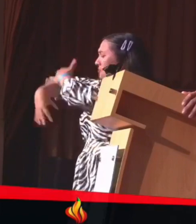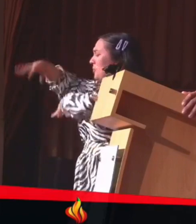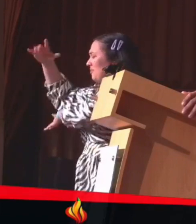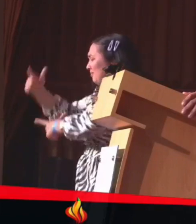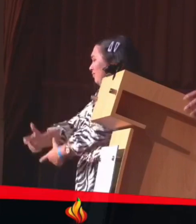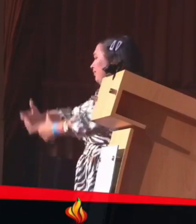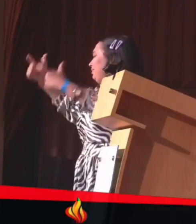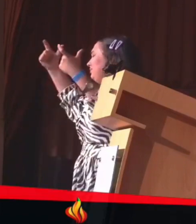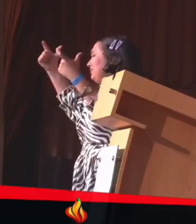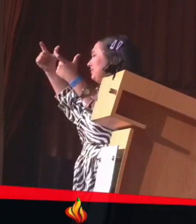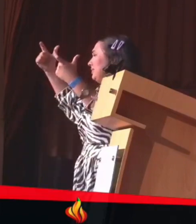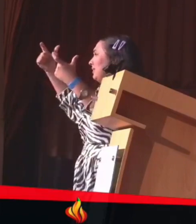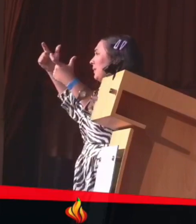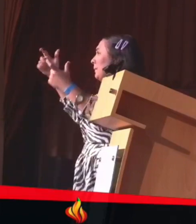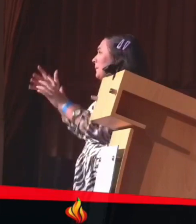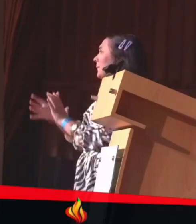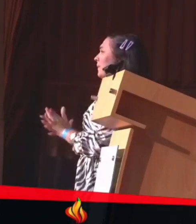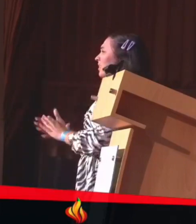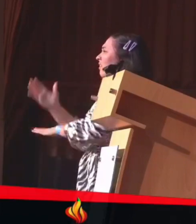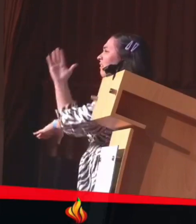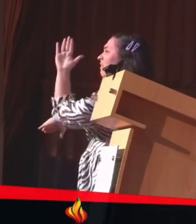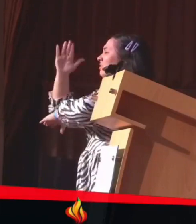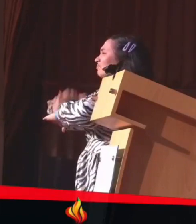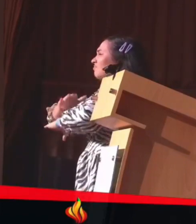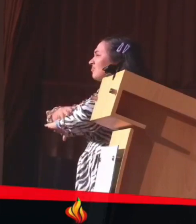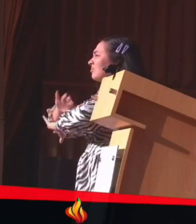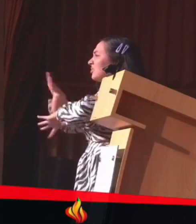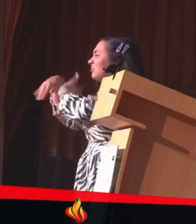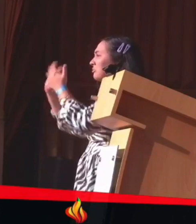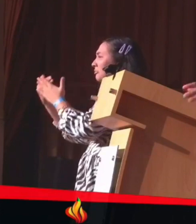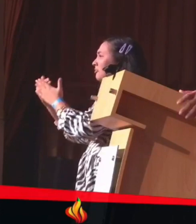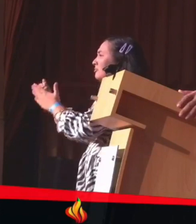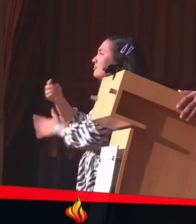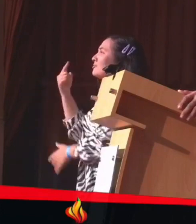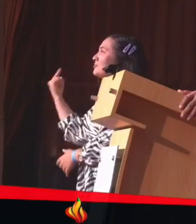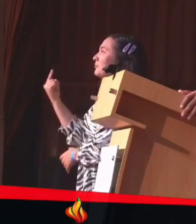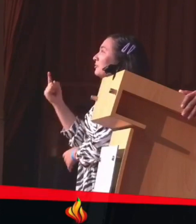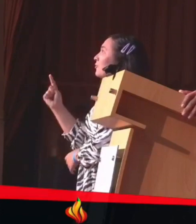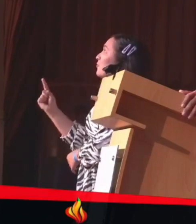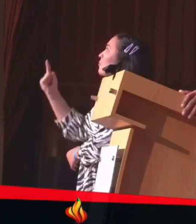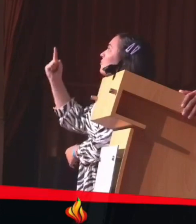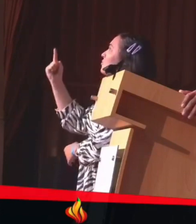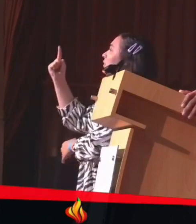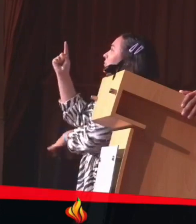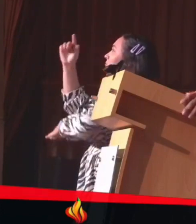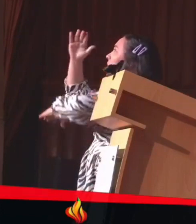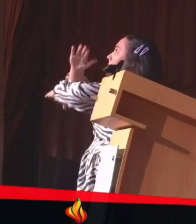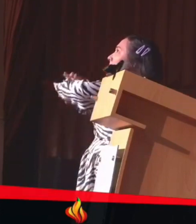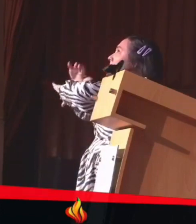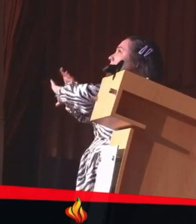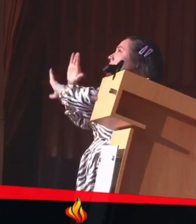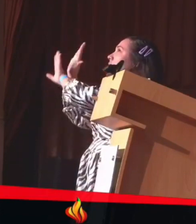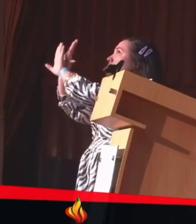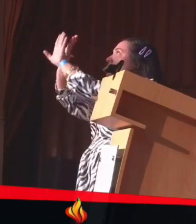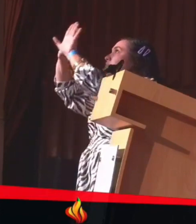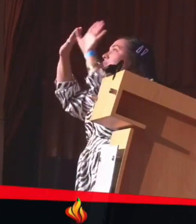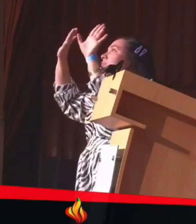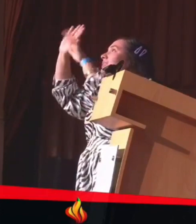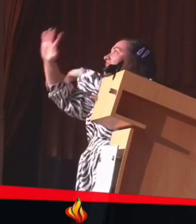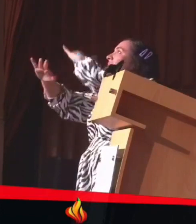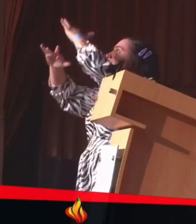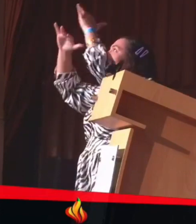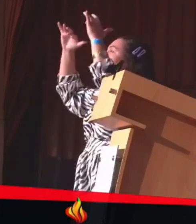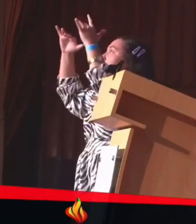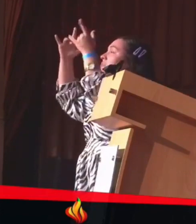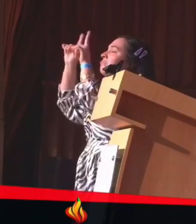poner ventanas al costado, solo una ventana, y la vas a poner en dirección al cielo. Porque si miras el costado vas a ver corrupción, vas